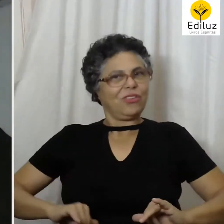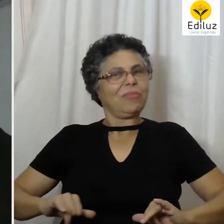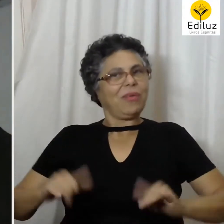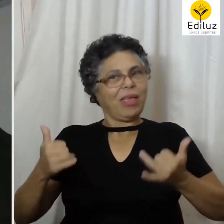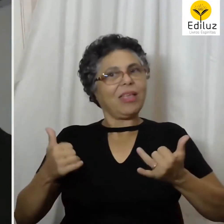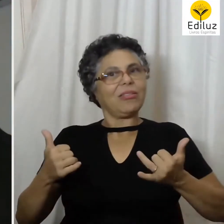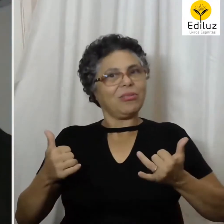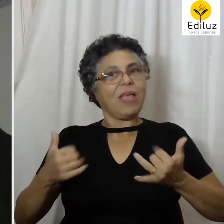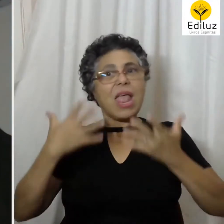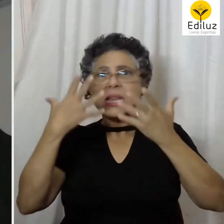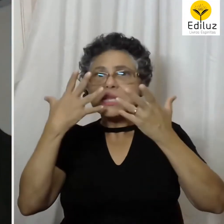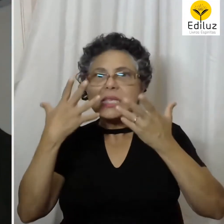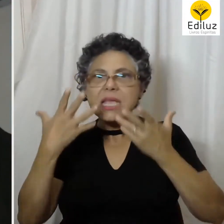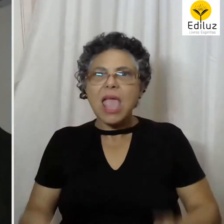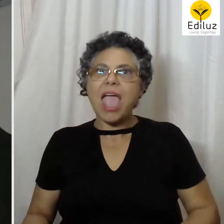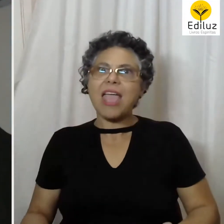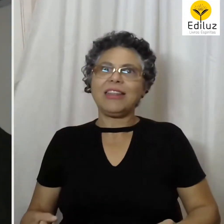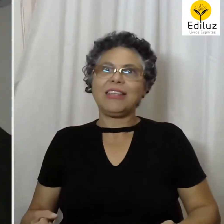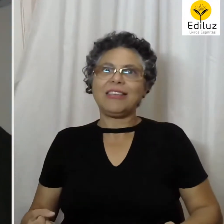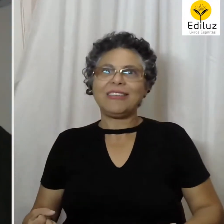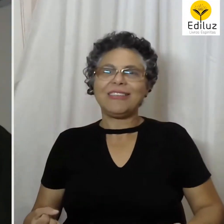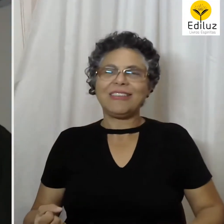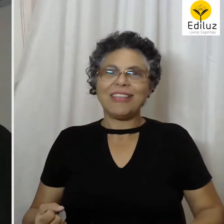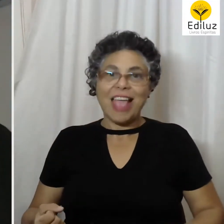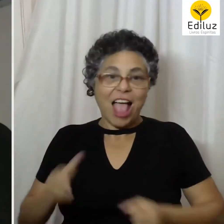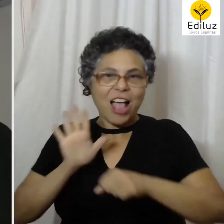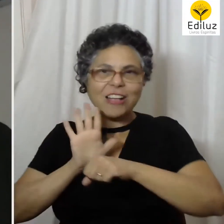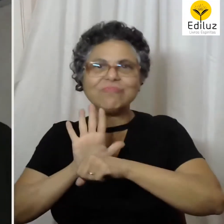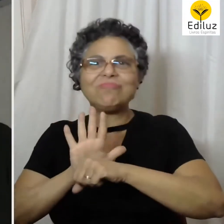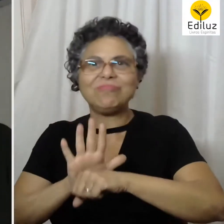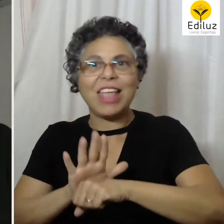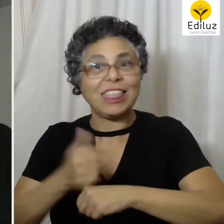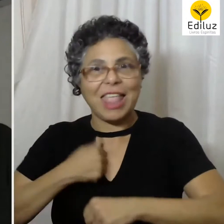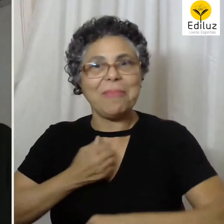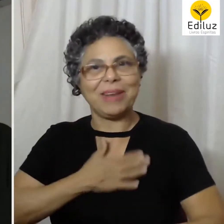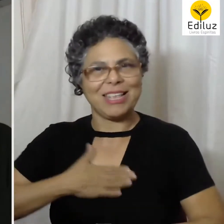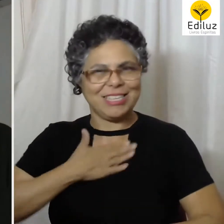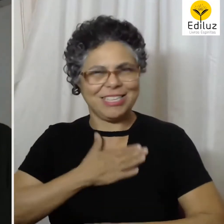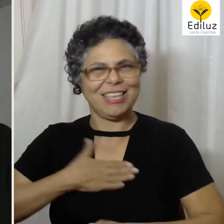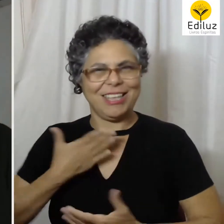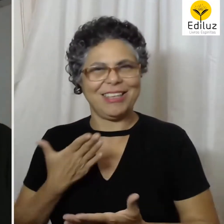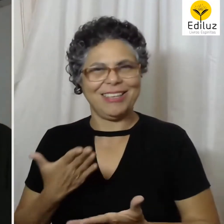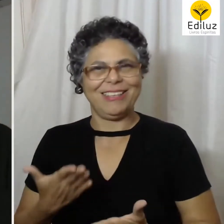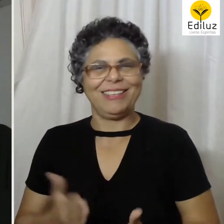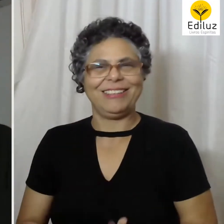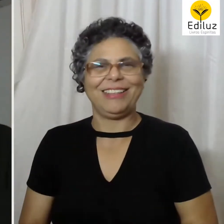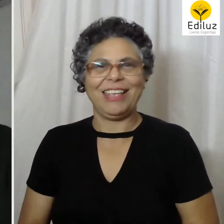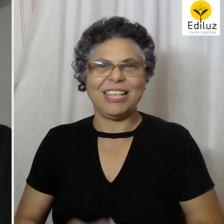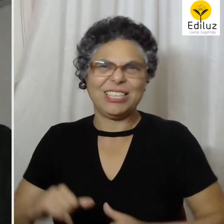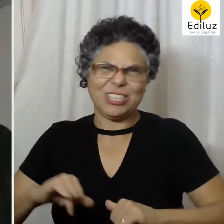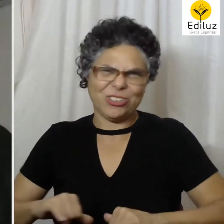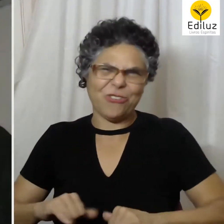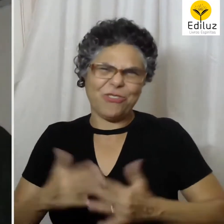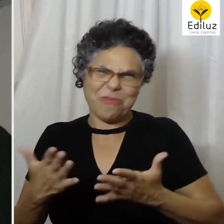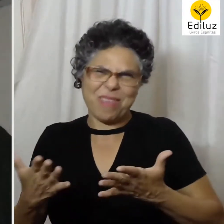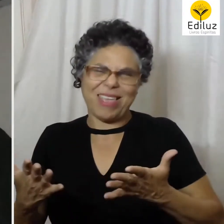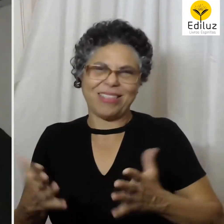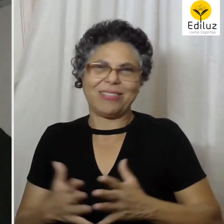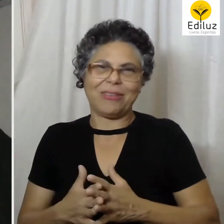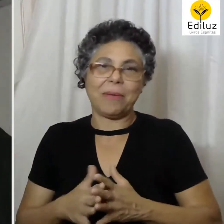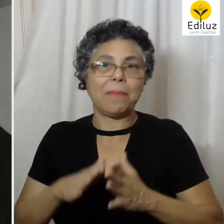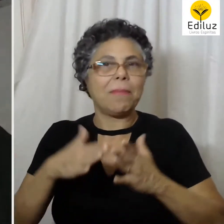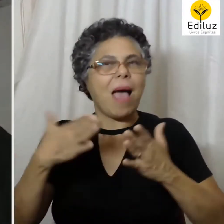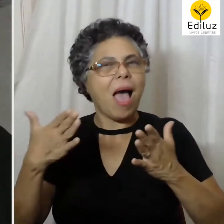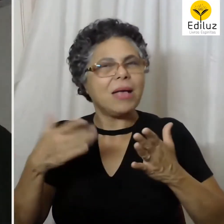estão predispostos a passar por isso e terão prazer, né, nesse sofrimento, porquanto há